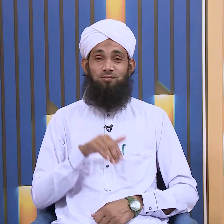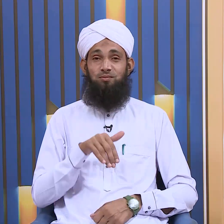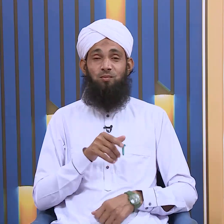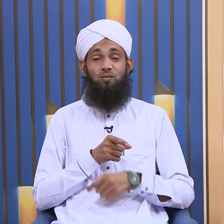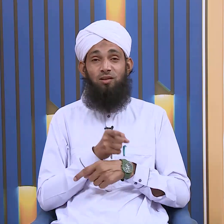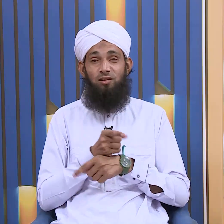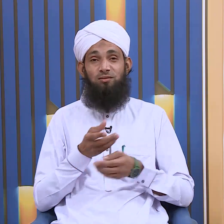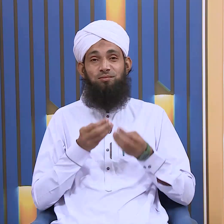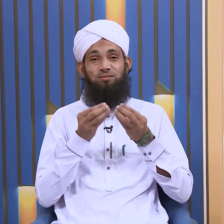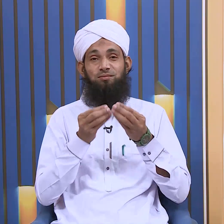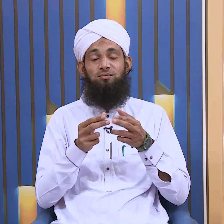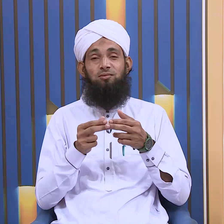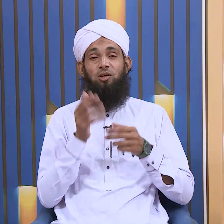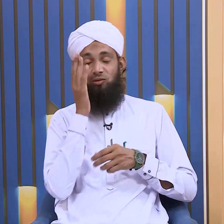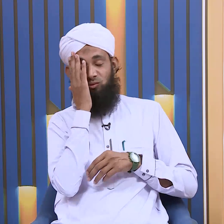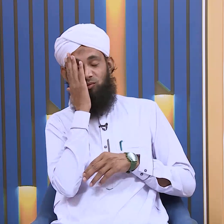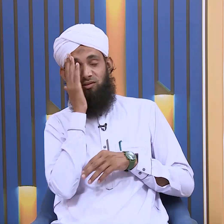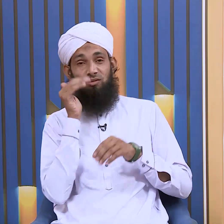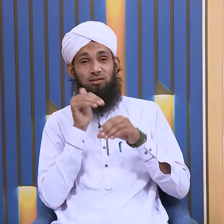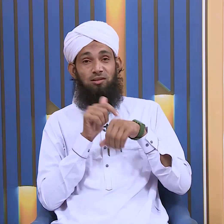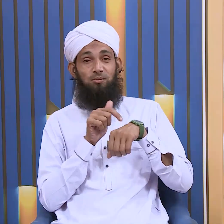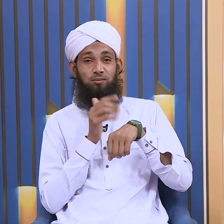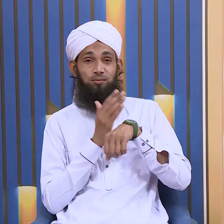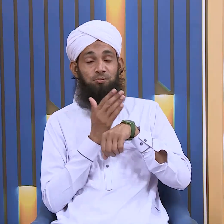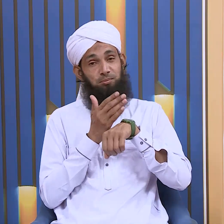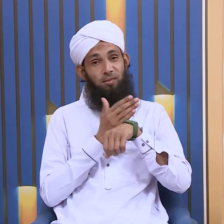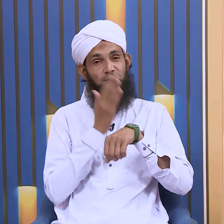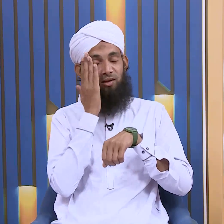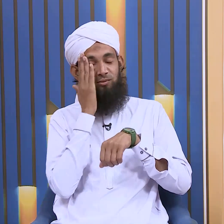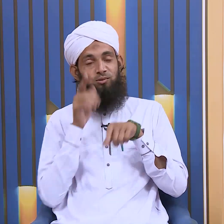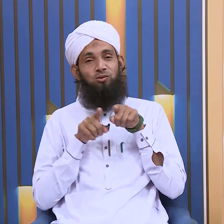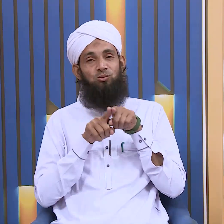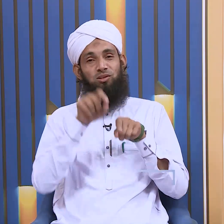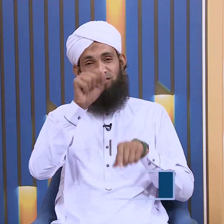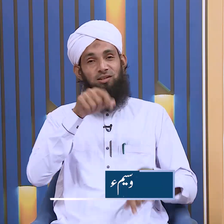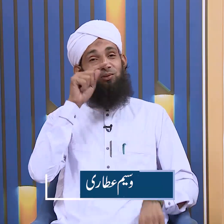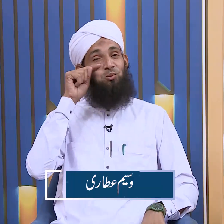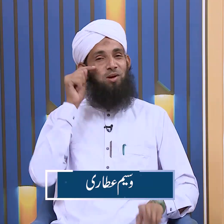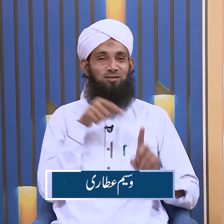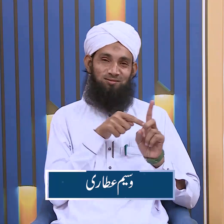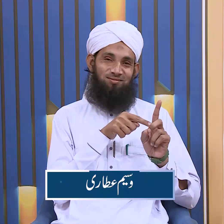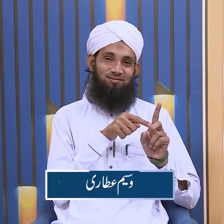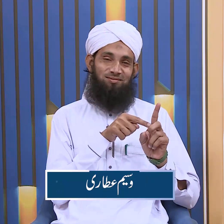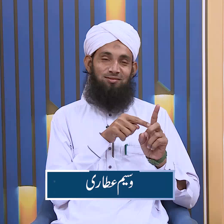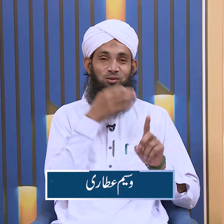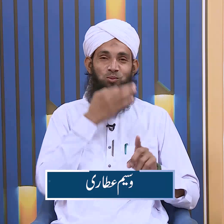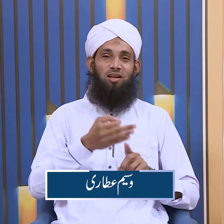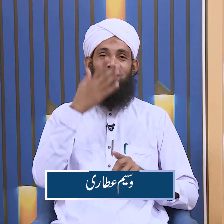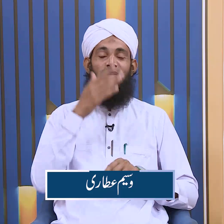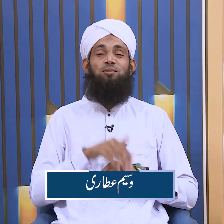ہیں کہ سوتے وقت سرما لگانا سنت ہے۔ سبحان اللہ۔ سبحان اللہ۔ سرکار مدینہ